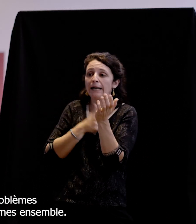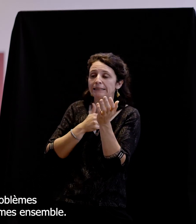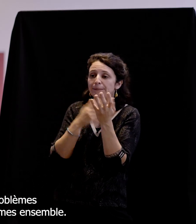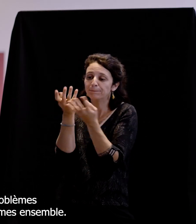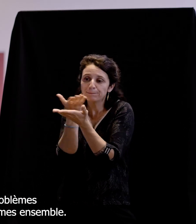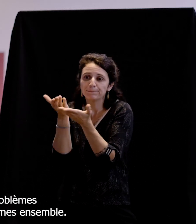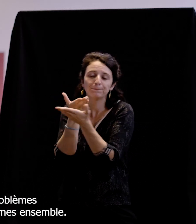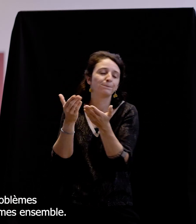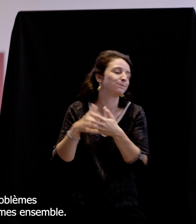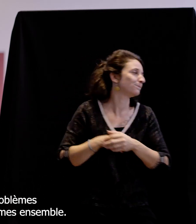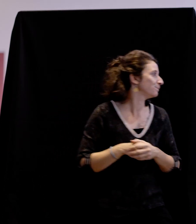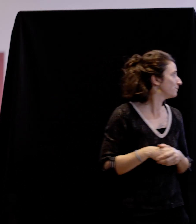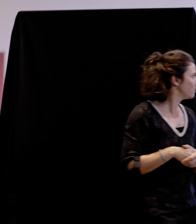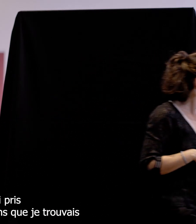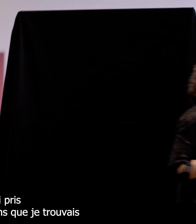ensemble.